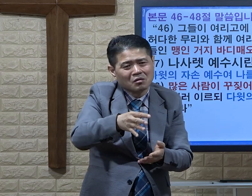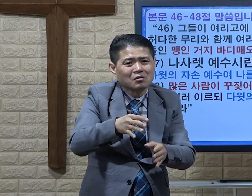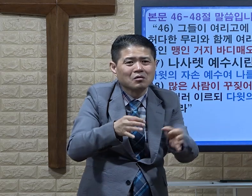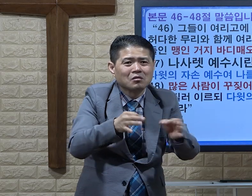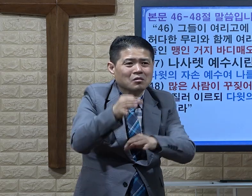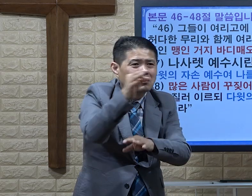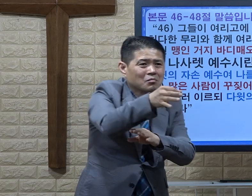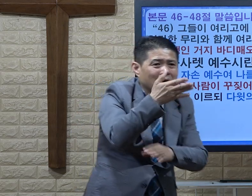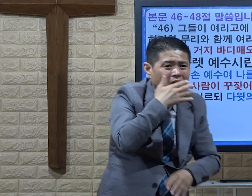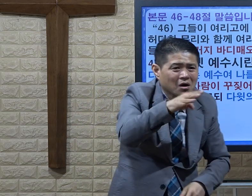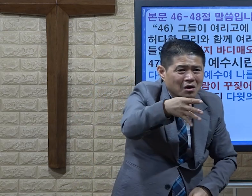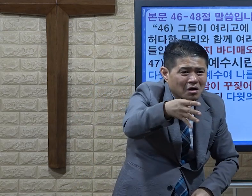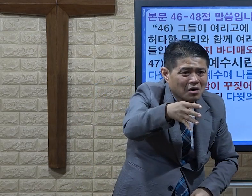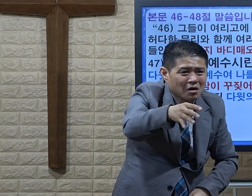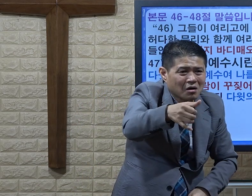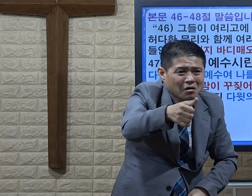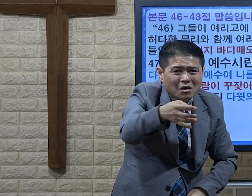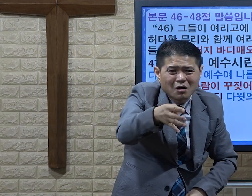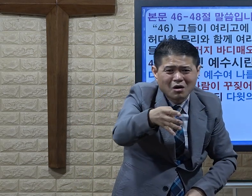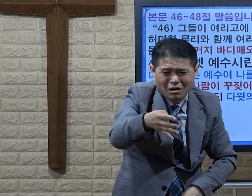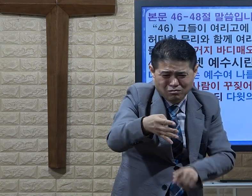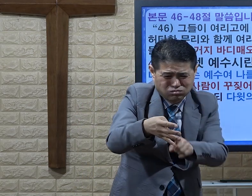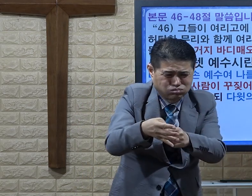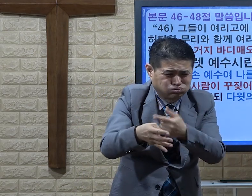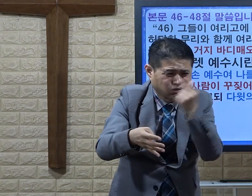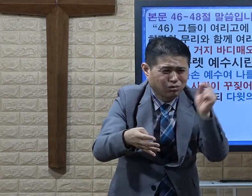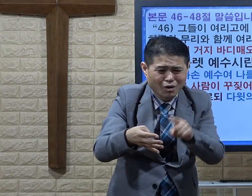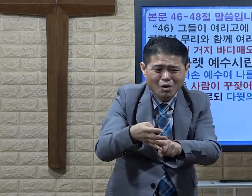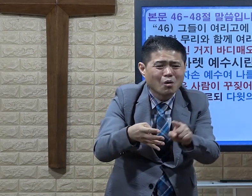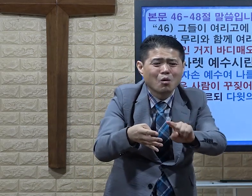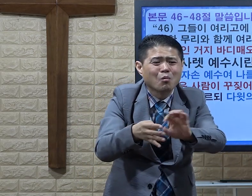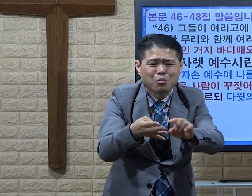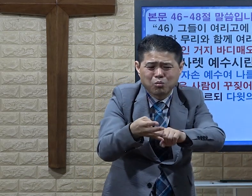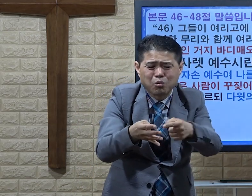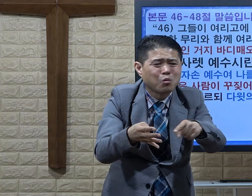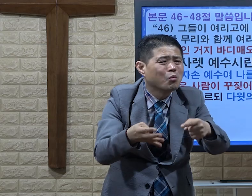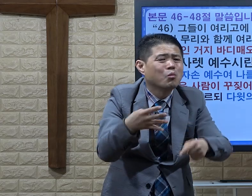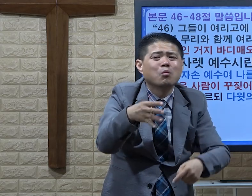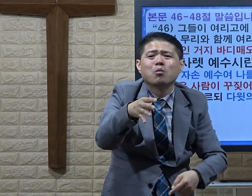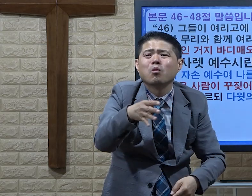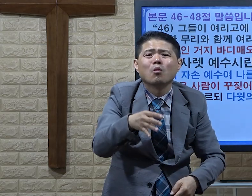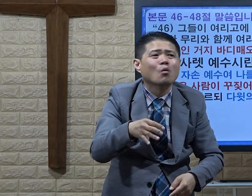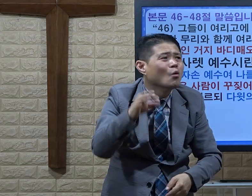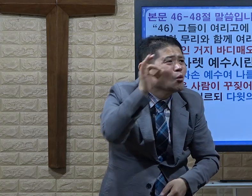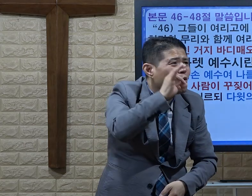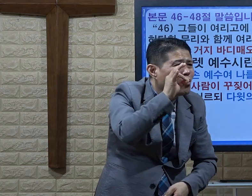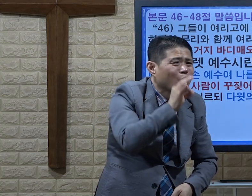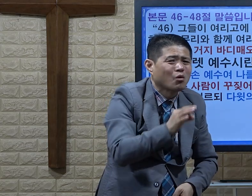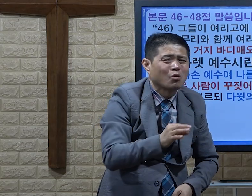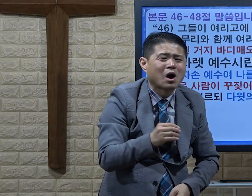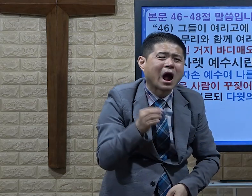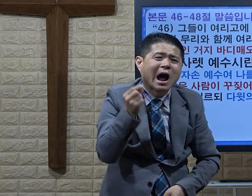정도의 모아서 식당에 가서 밥을 먹을 수밖에 없는 처지라고 생각할 수밖에